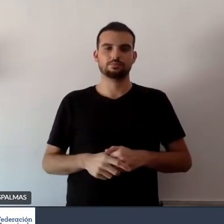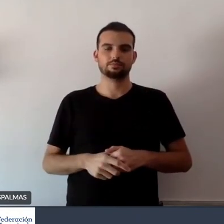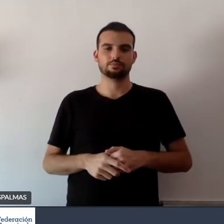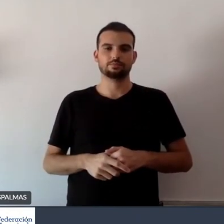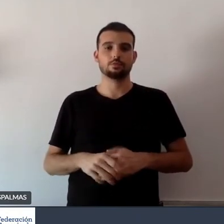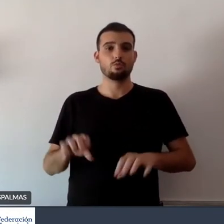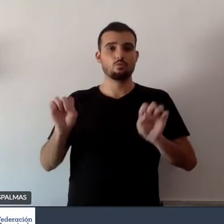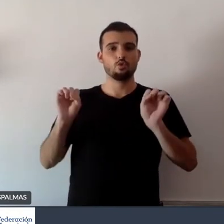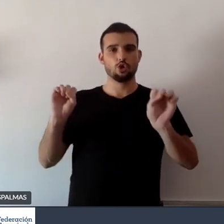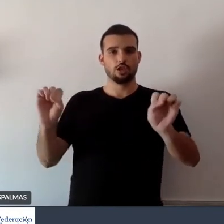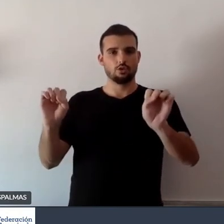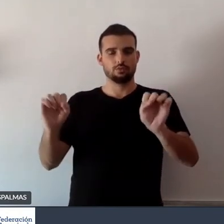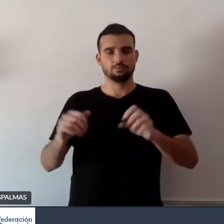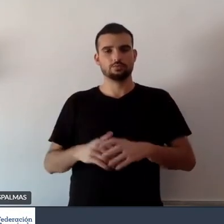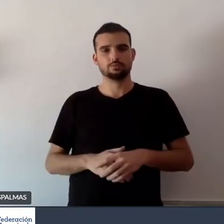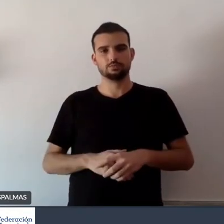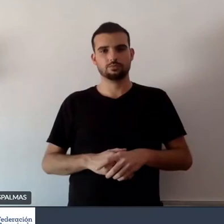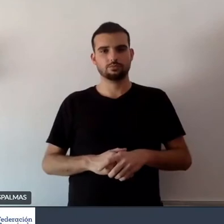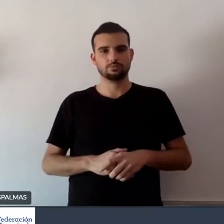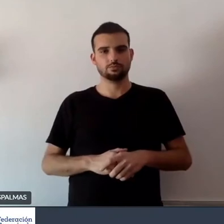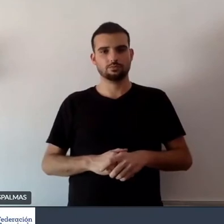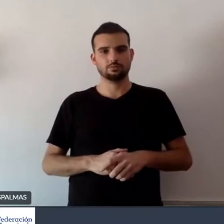Bloqueo.